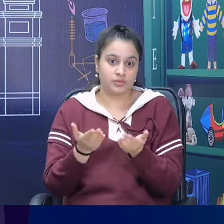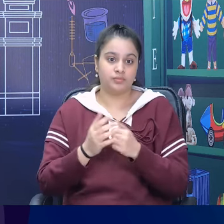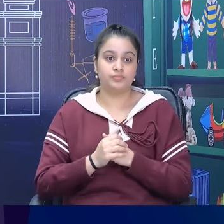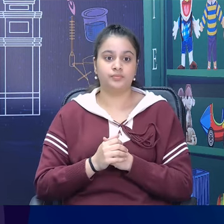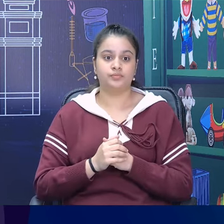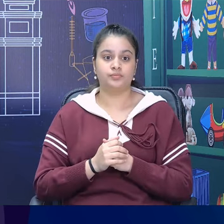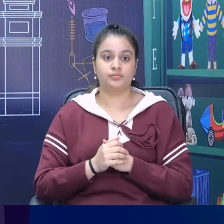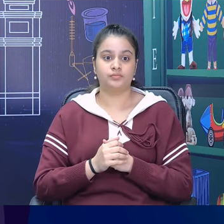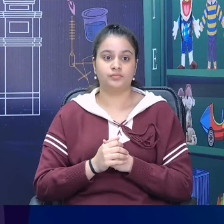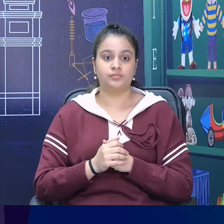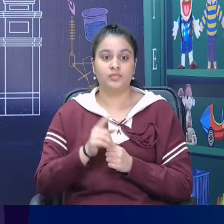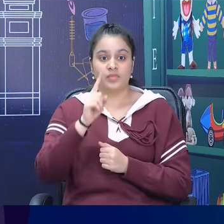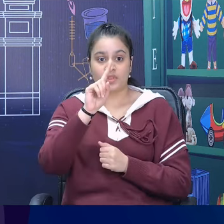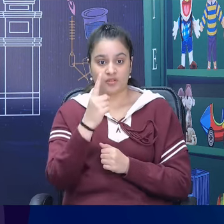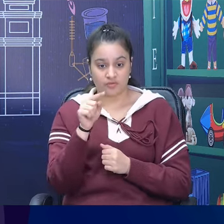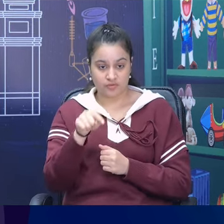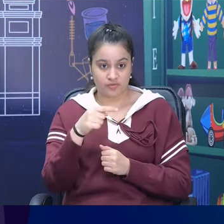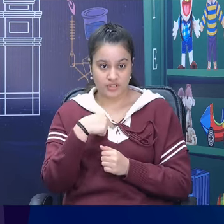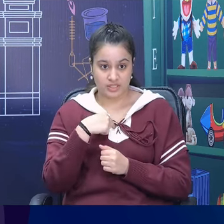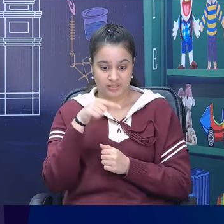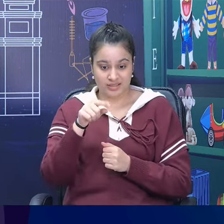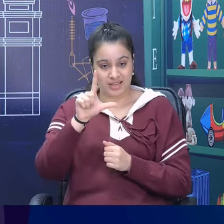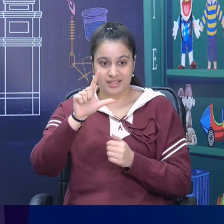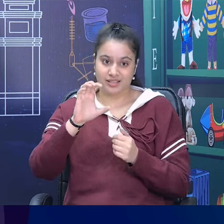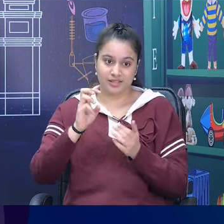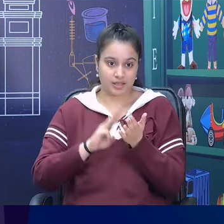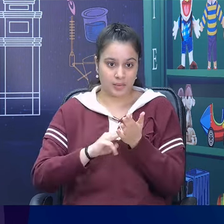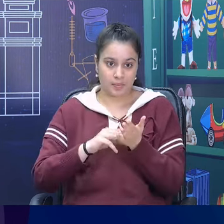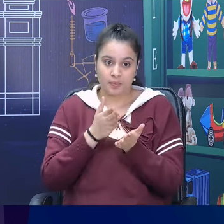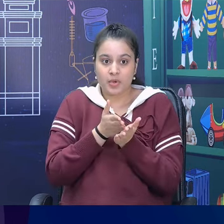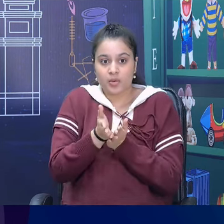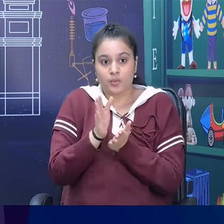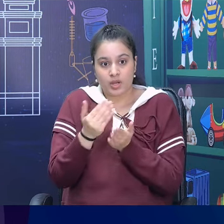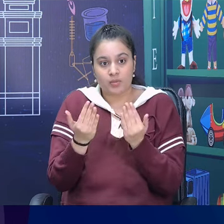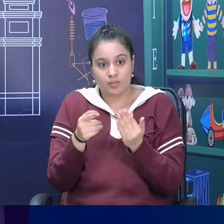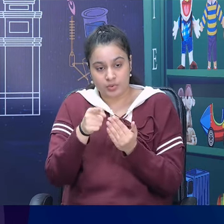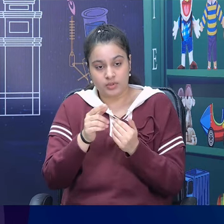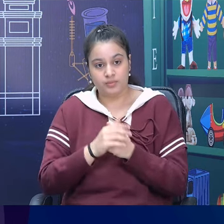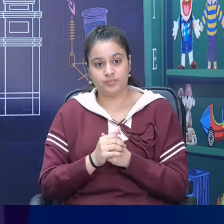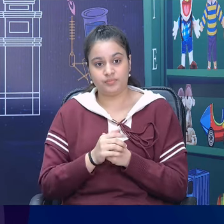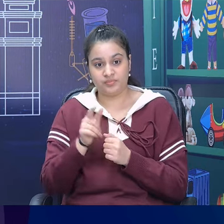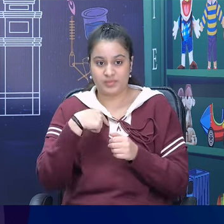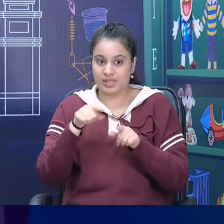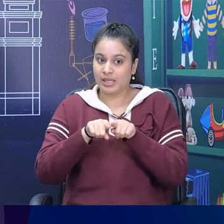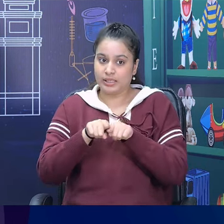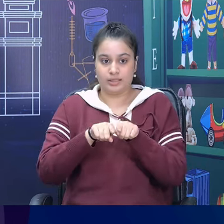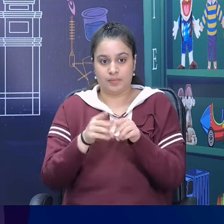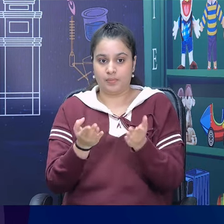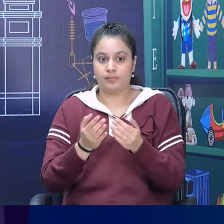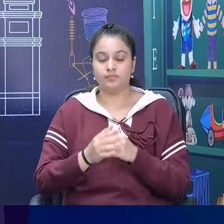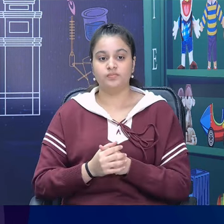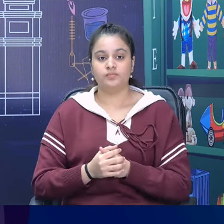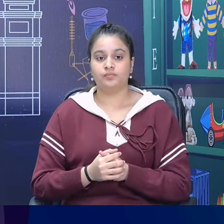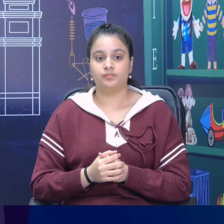फर्स्ट चेक द वैल्यू ऑफ डिनॉमिनेटर अच्छा इस एलसीएम मेथड की जब हम बात करते हैं इसके अंदर हम जैसे हम कोई एग्जांपल ले लेते हैं